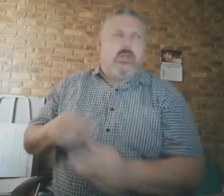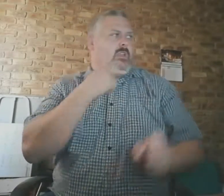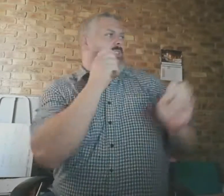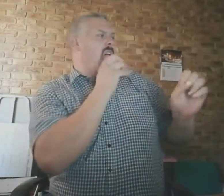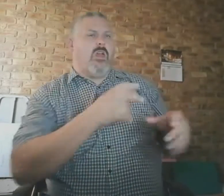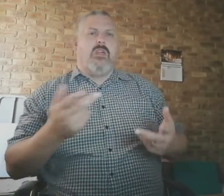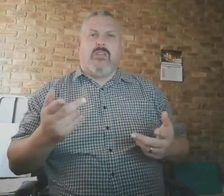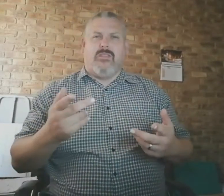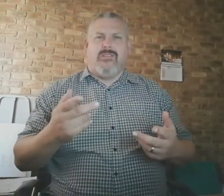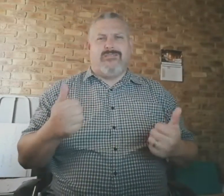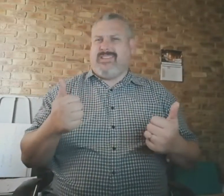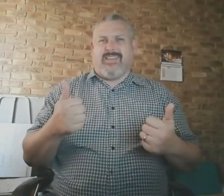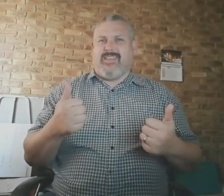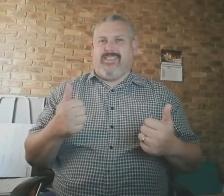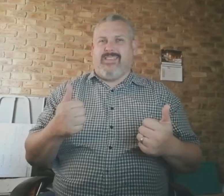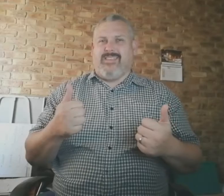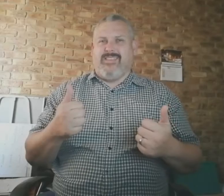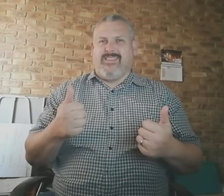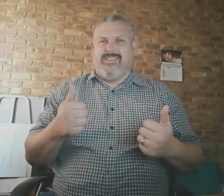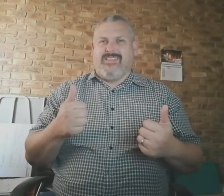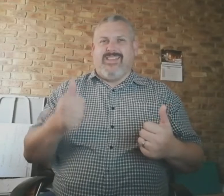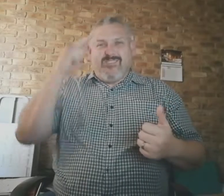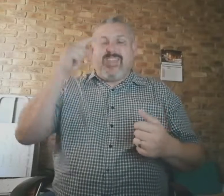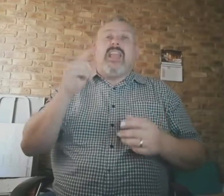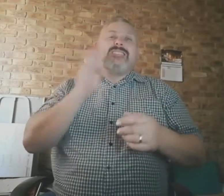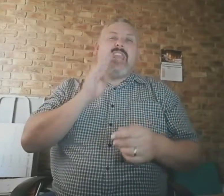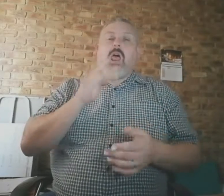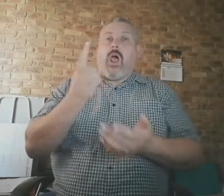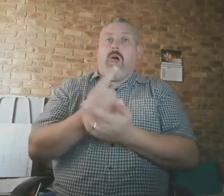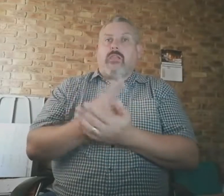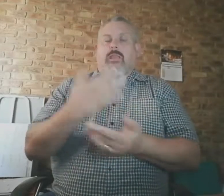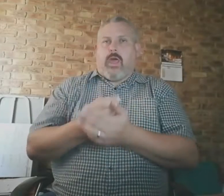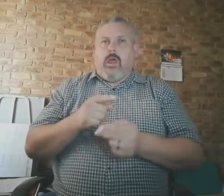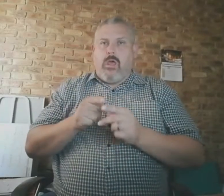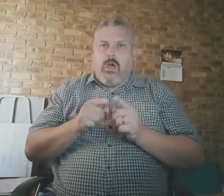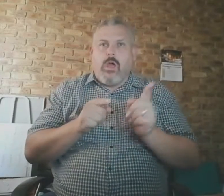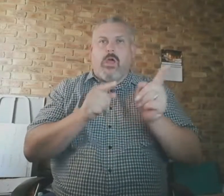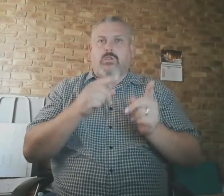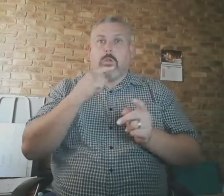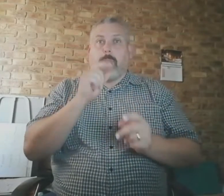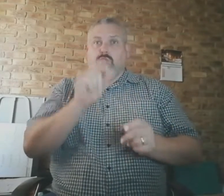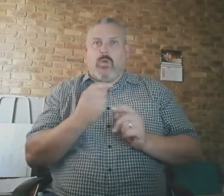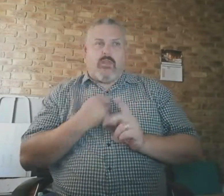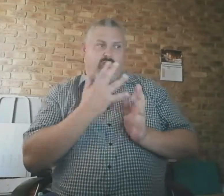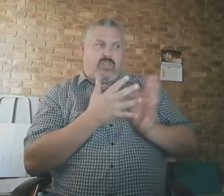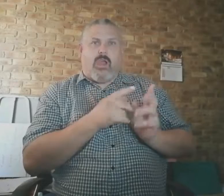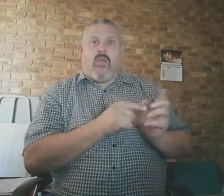O. O. O. I die schien ee alter gaan. Aar persoon, da,